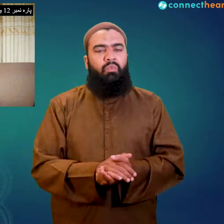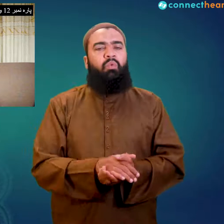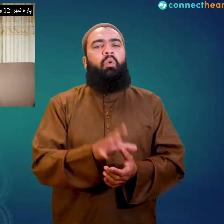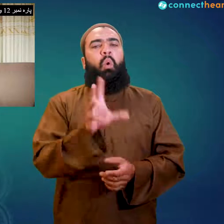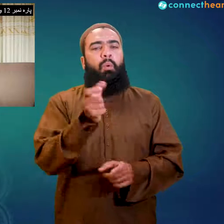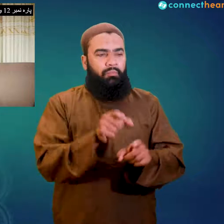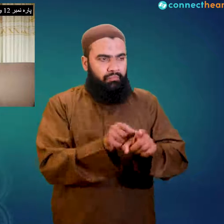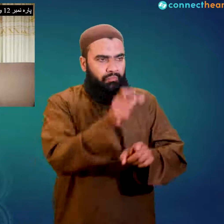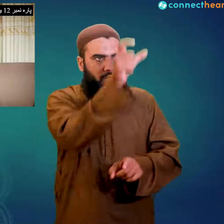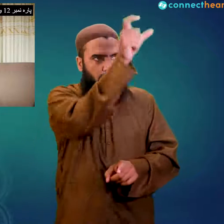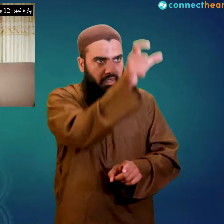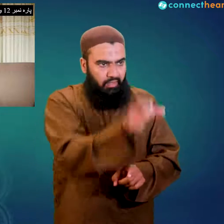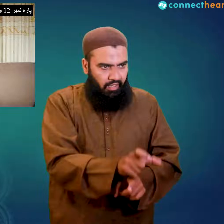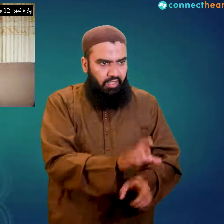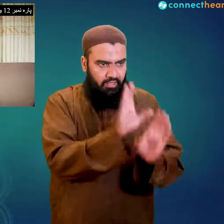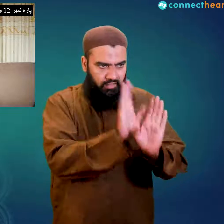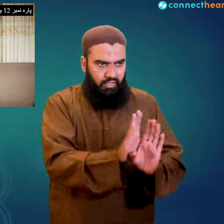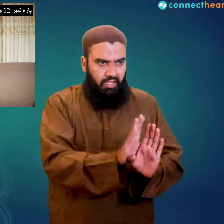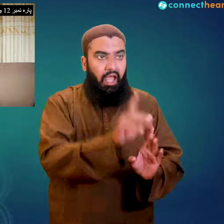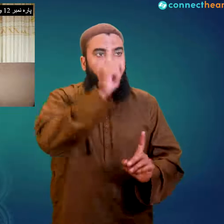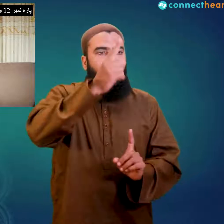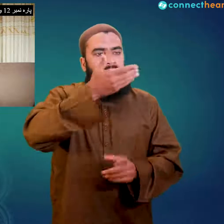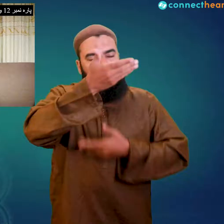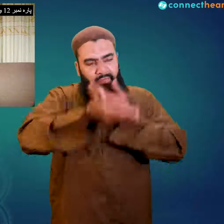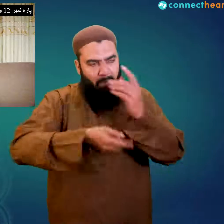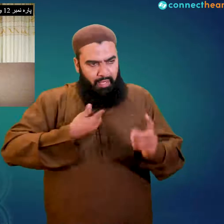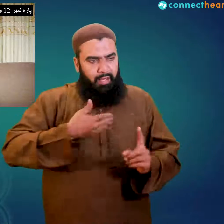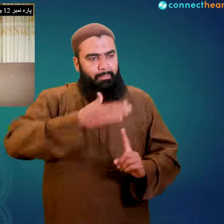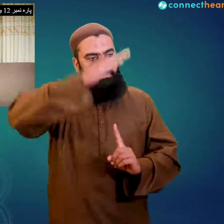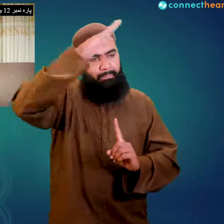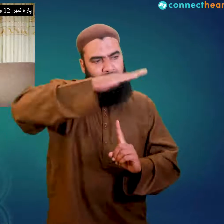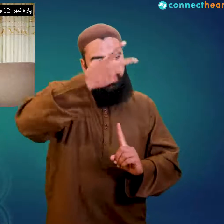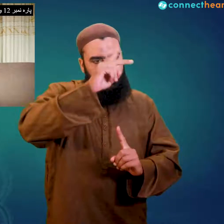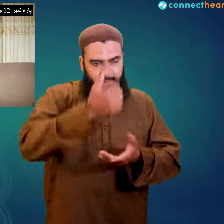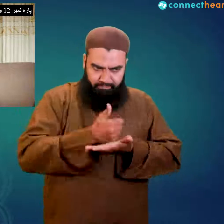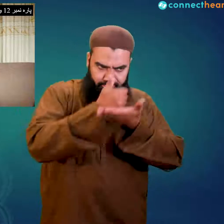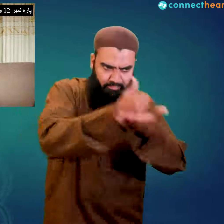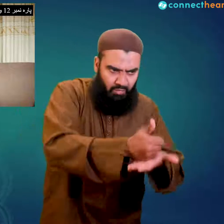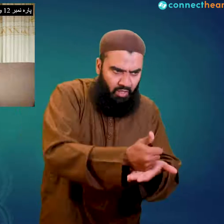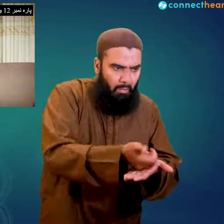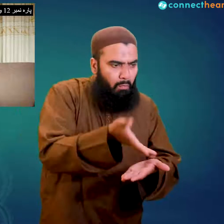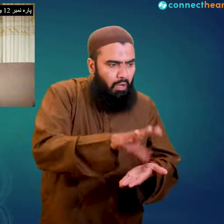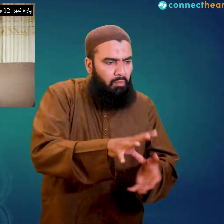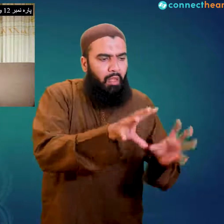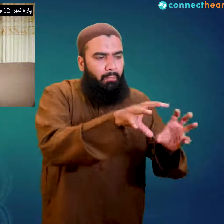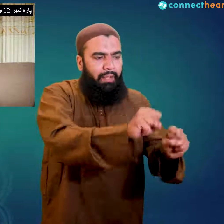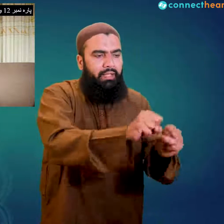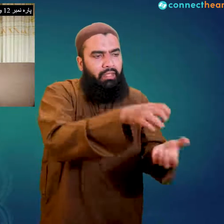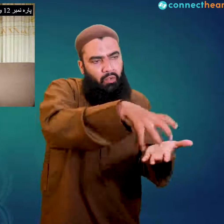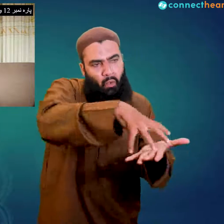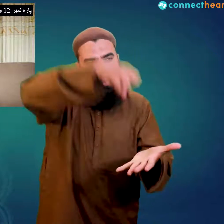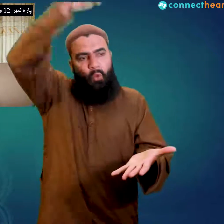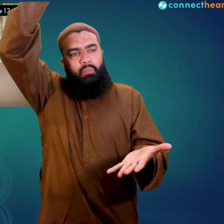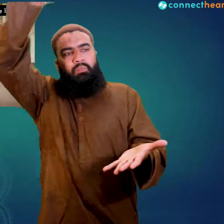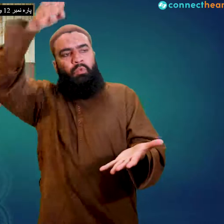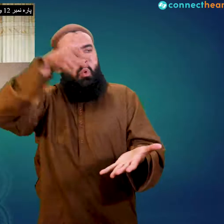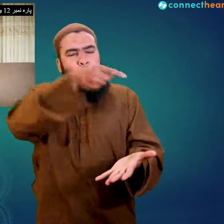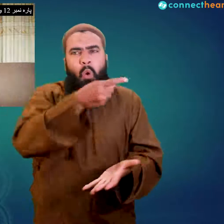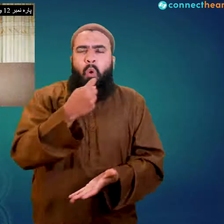ہم انسان کو اگر کوئی نعمت دے کر واپس لے لیتے ہیں تو وہ نا امید اور ناشکری کرنے لگتا